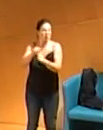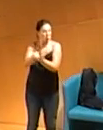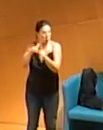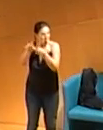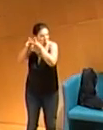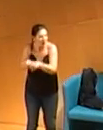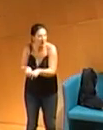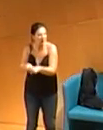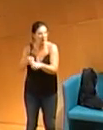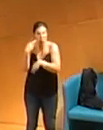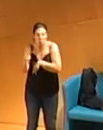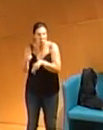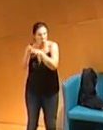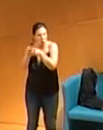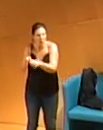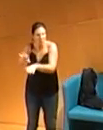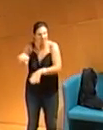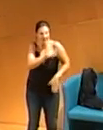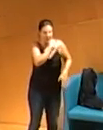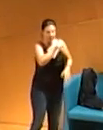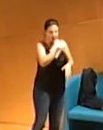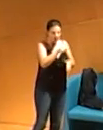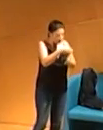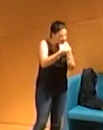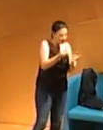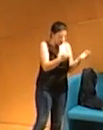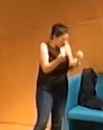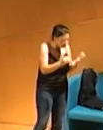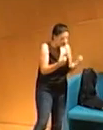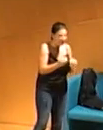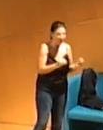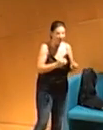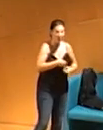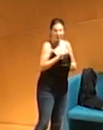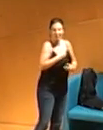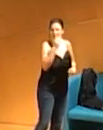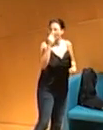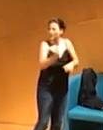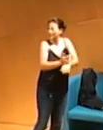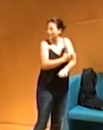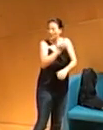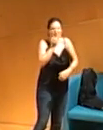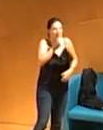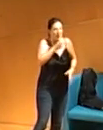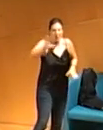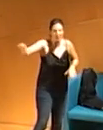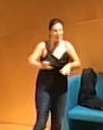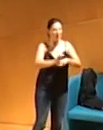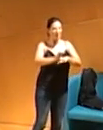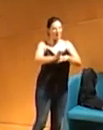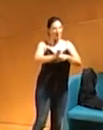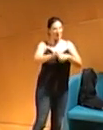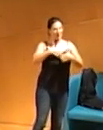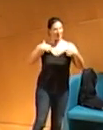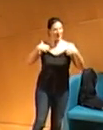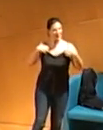handicapé. Mais je me dis que j'ai étayé notre parole de leur réflexion, mais